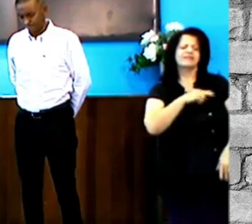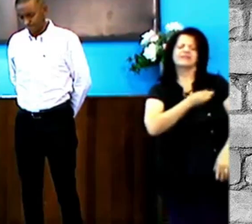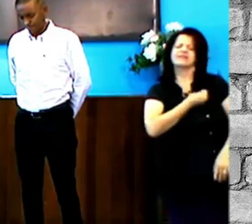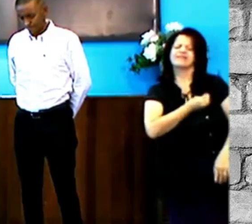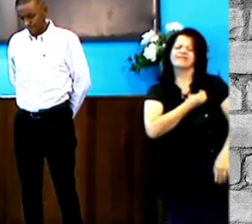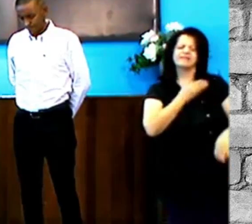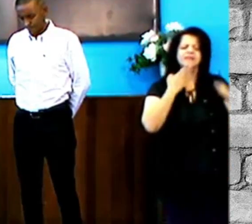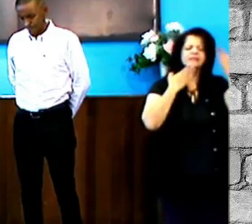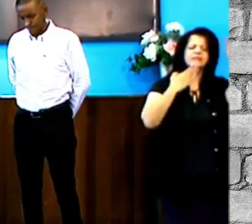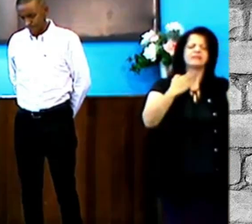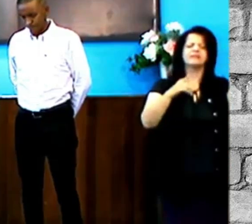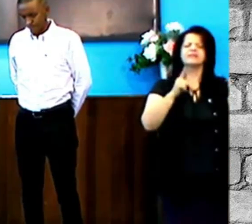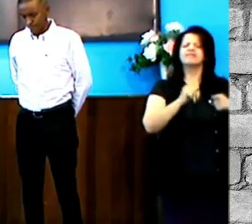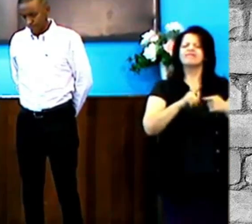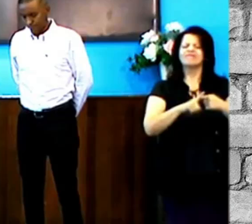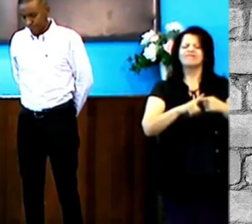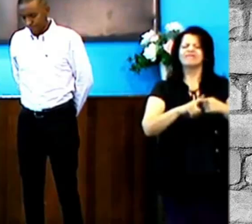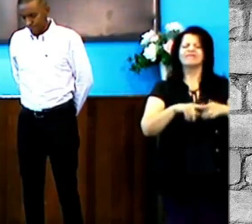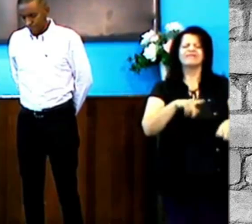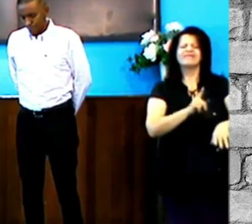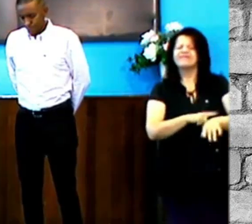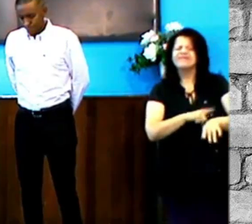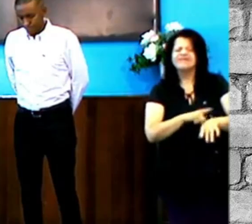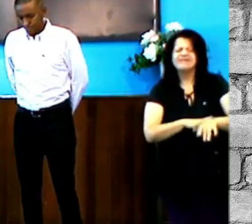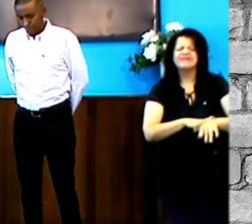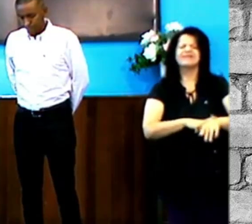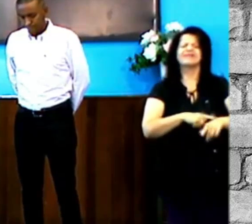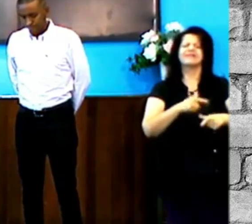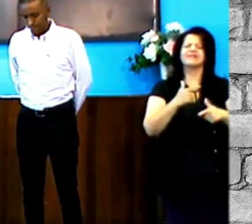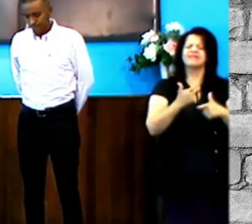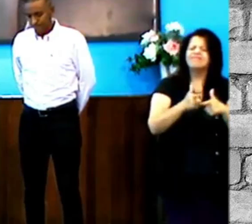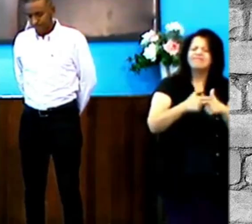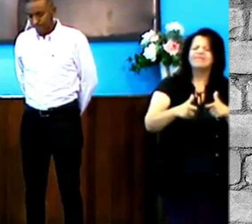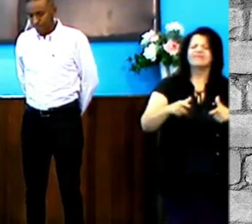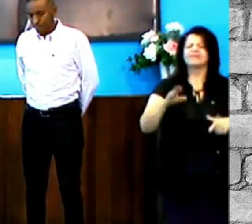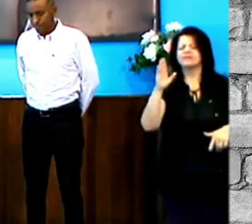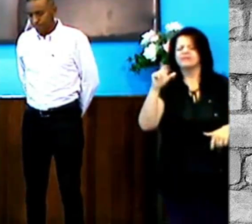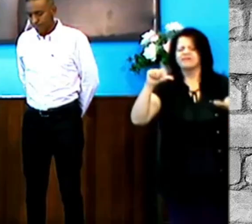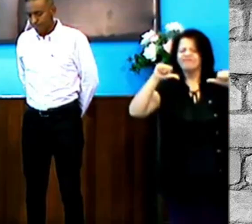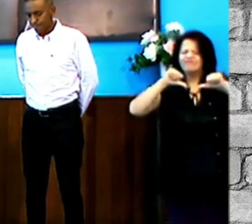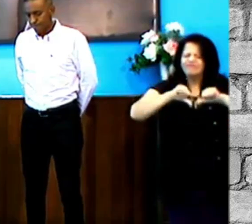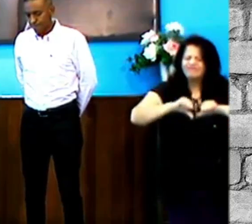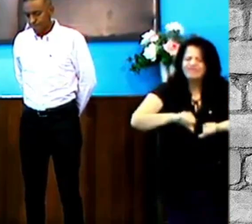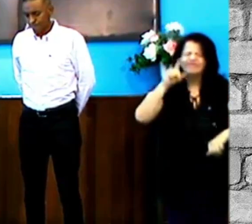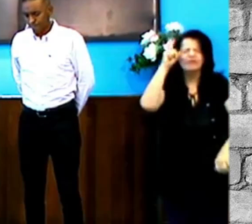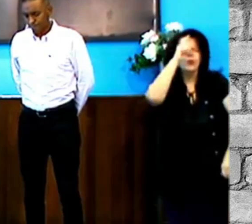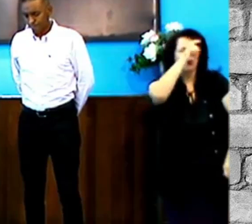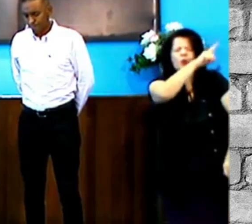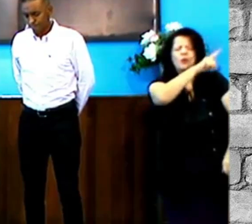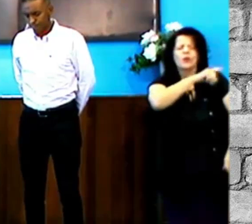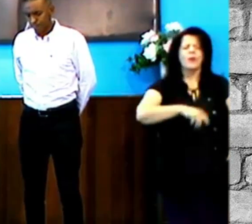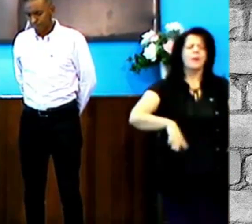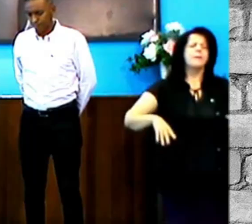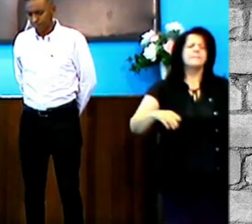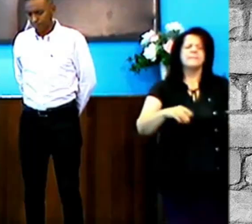mesmo em momentos de dificuldades, de tristeza, nós temos encontrado consolo e conforto nos teus braços. Nós queremos clamar, ó Pai, por toda